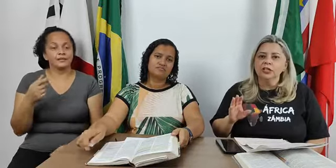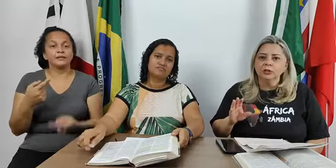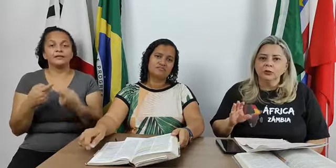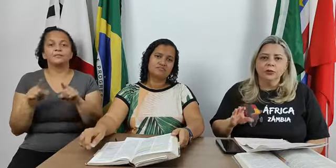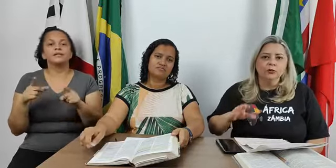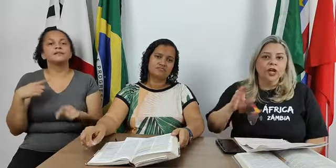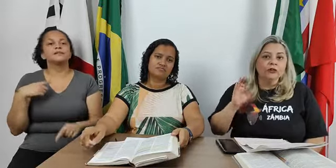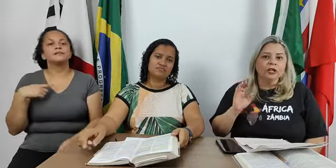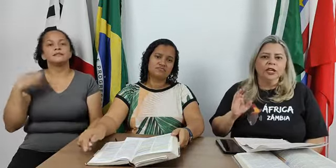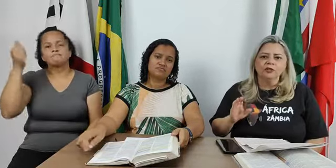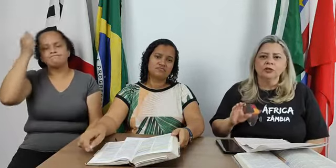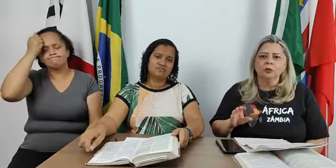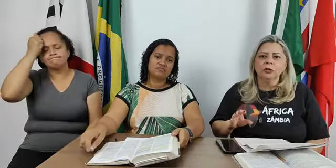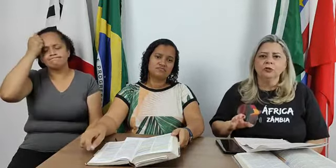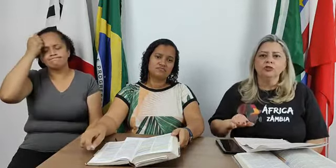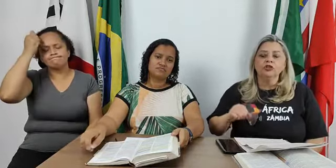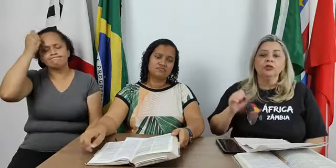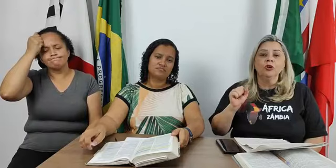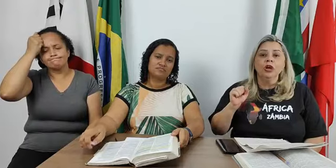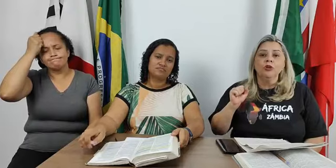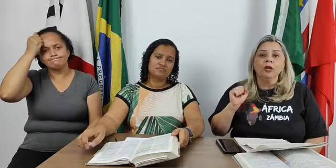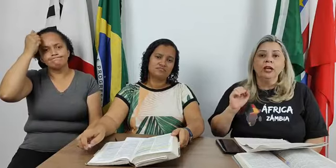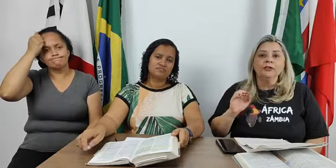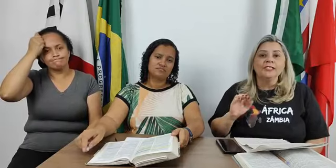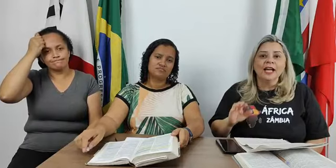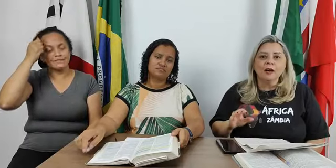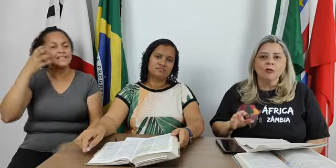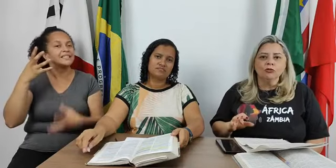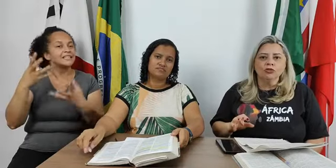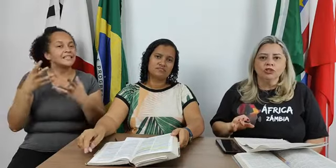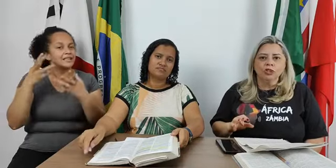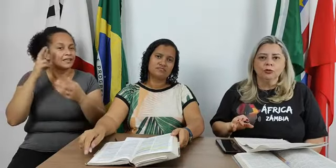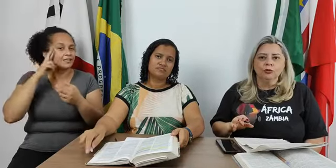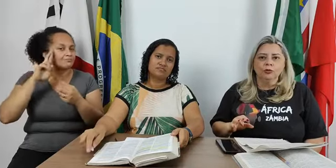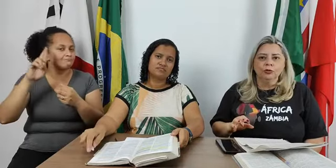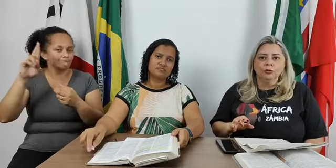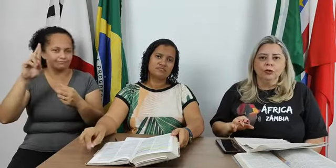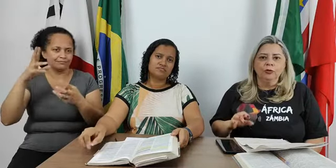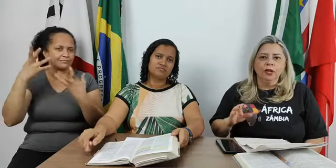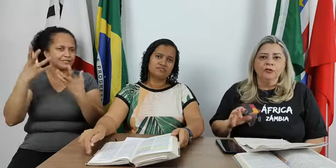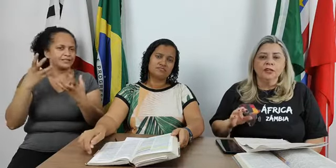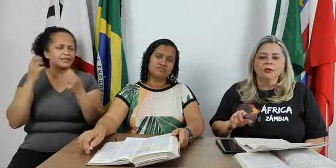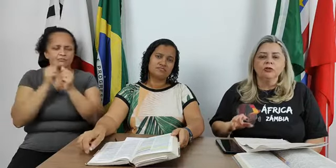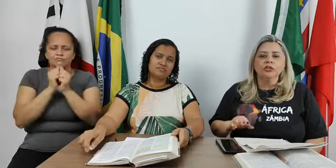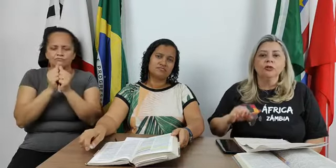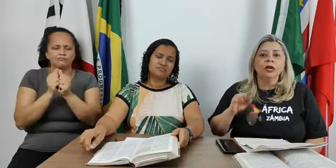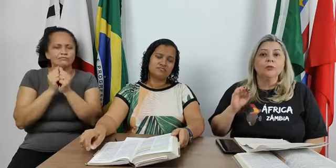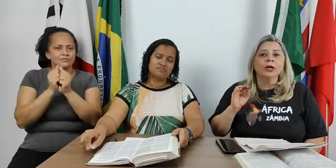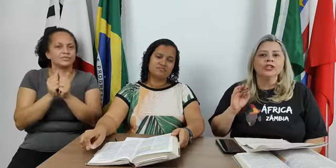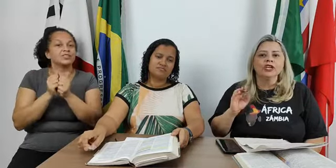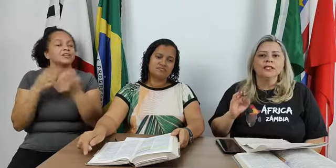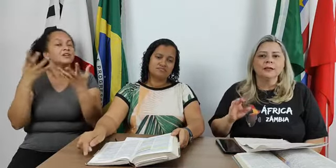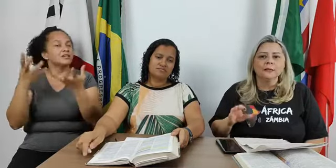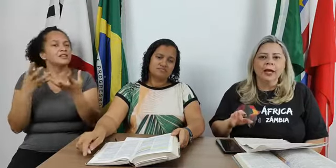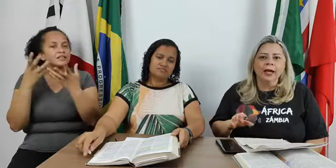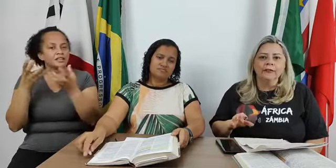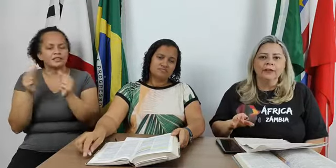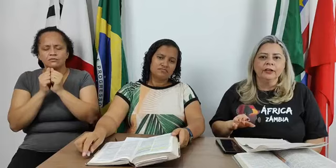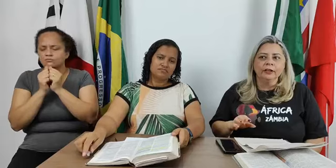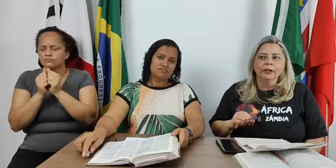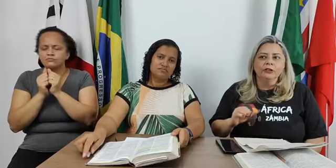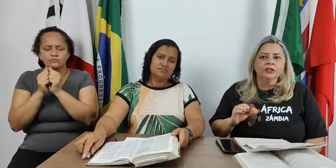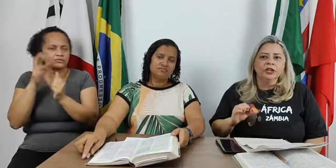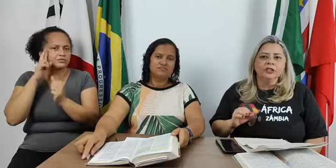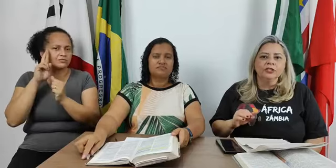quero o Senhor, eu quero ter relacionamento contigo, eu quero estar contigo, eu quero praticar essa